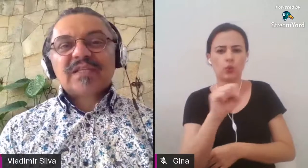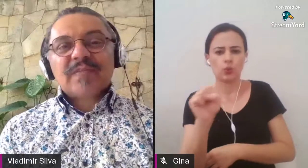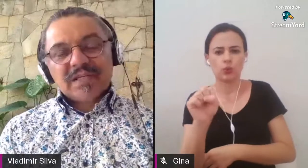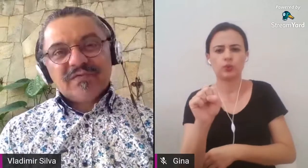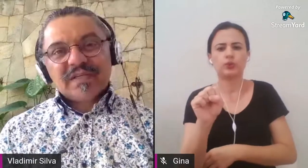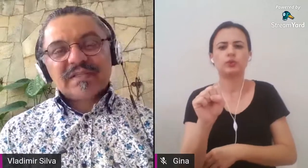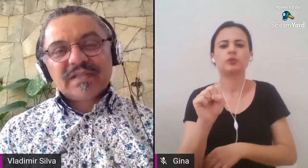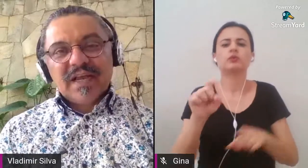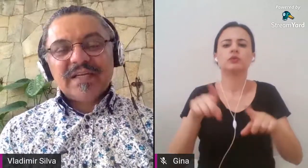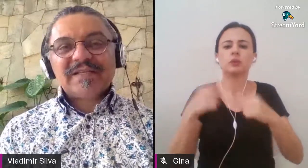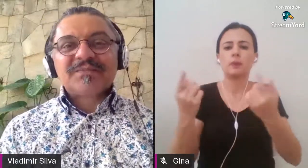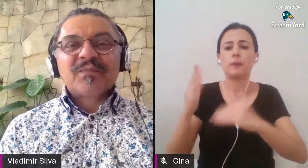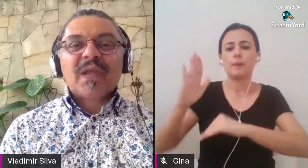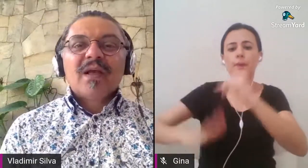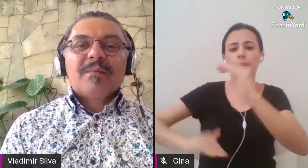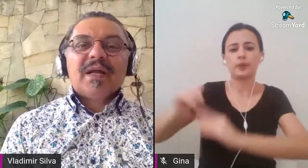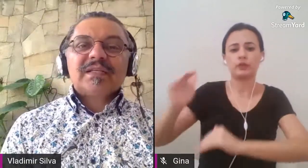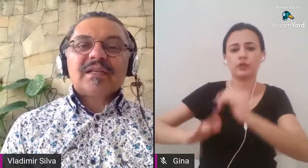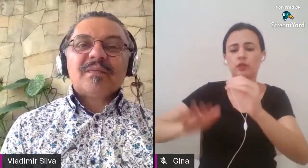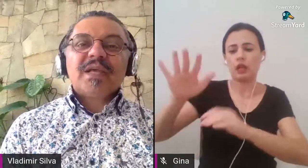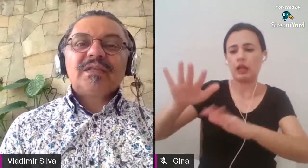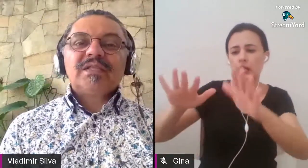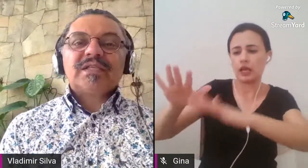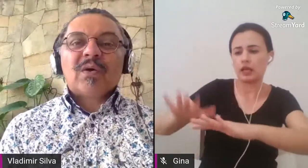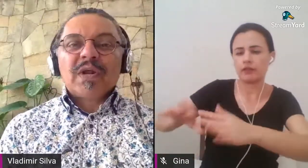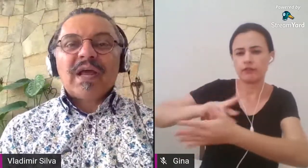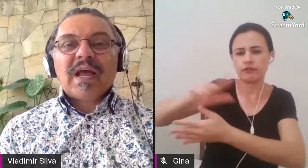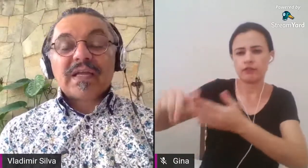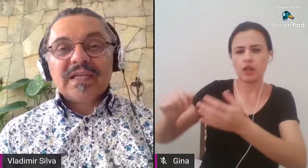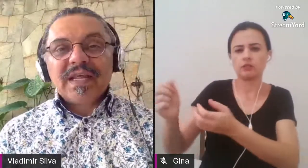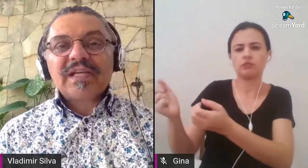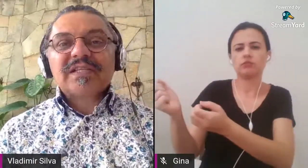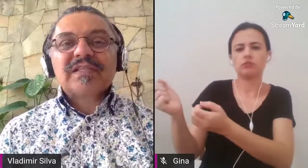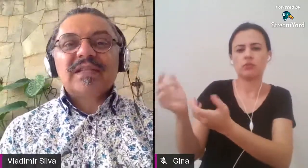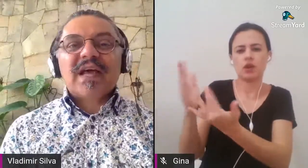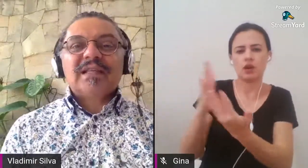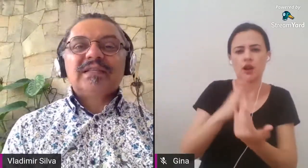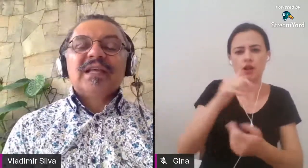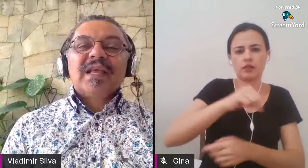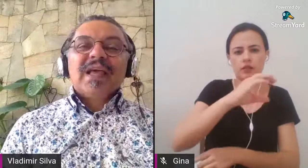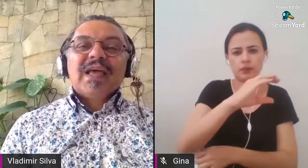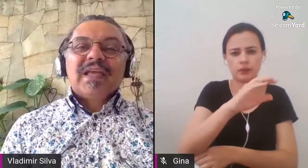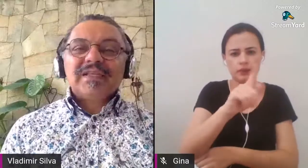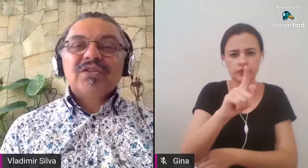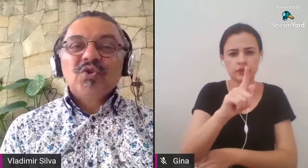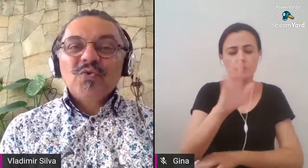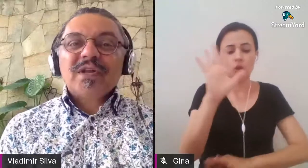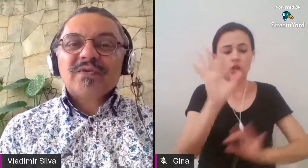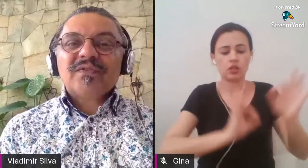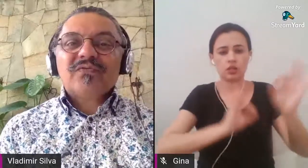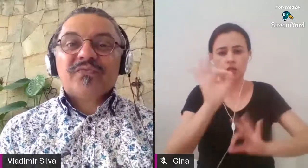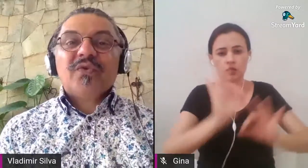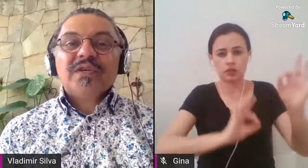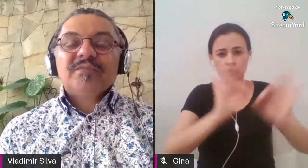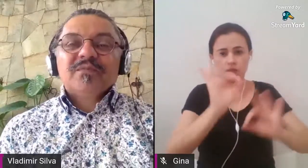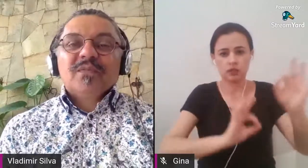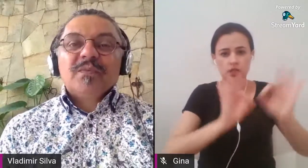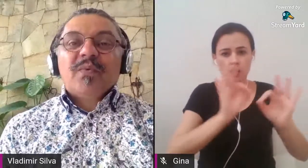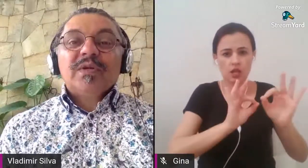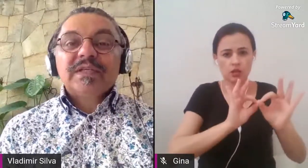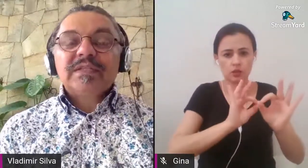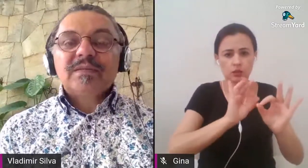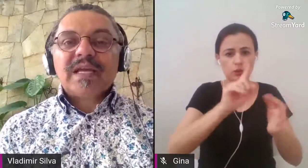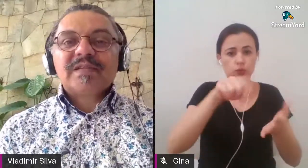de profissionais das mais diversas áreas, para exatamente instaurar aqui nesta cidade esse núcleo que